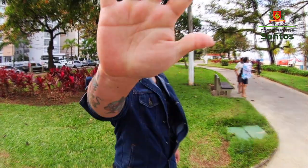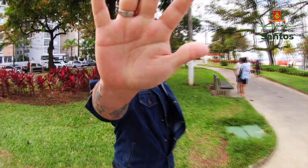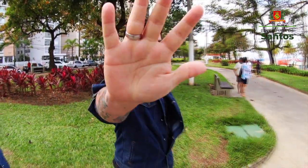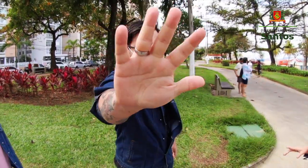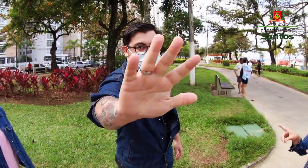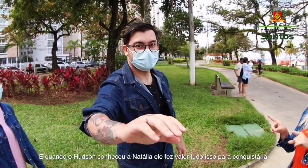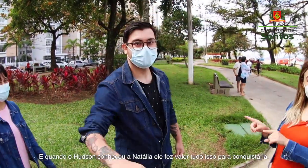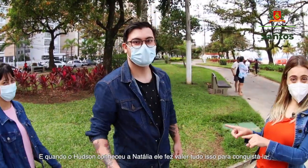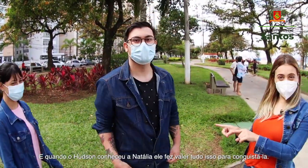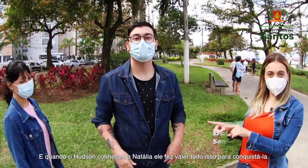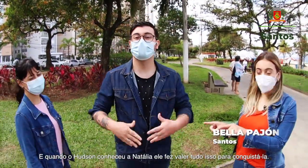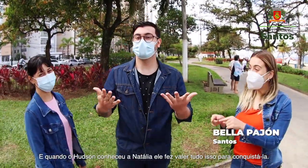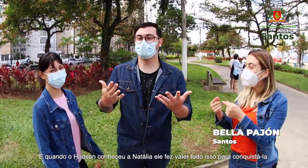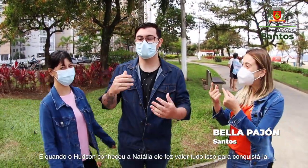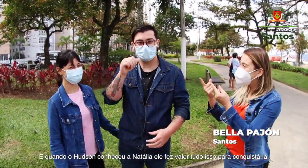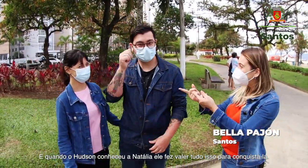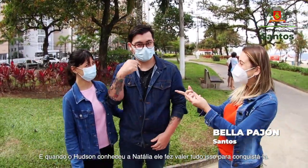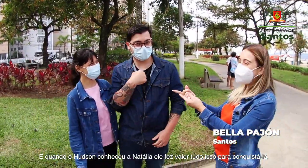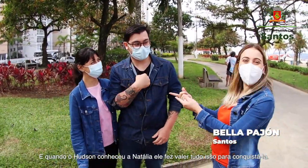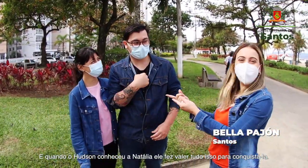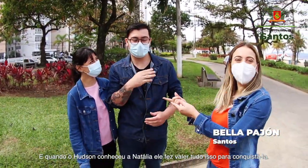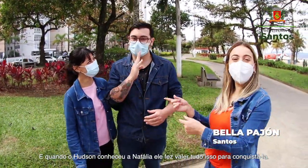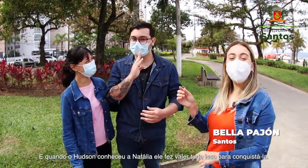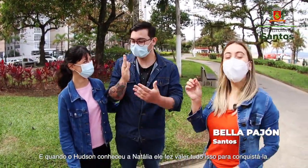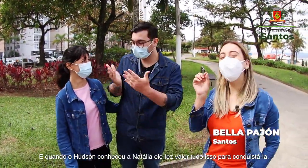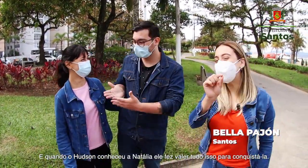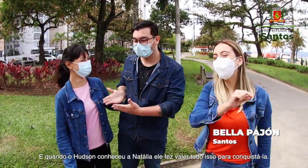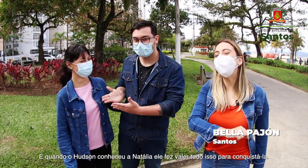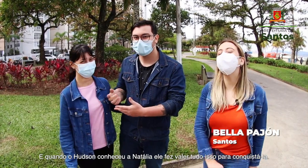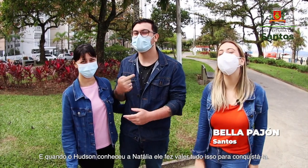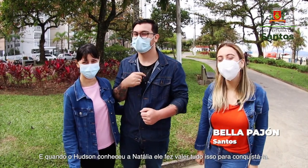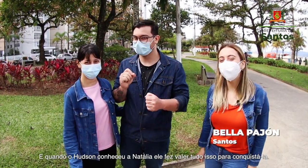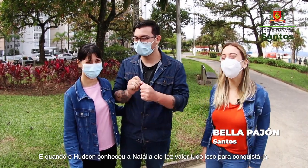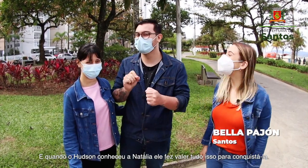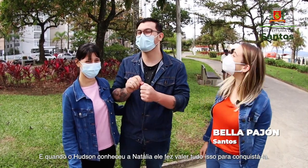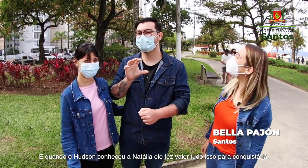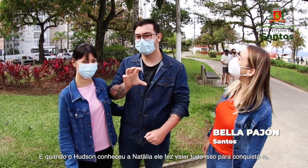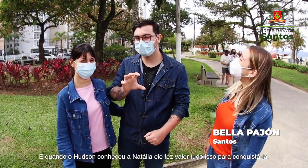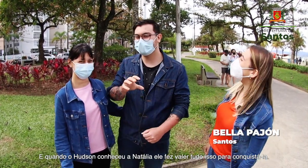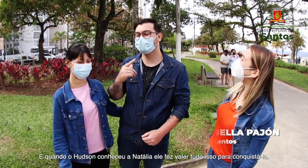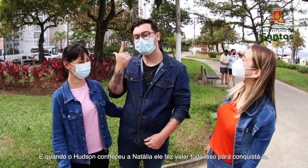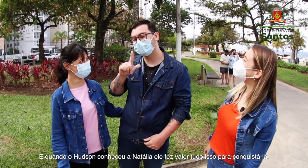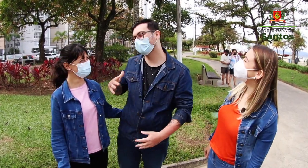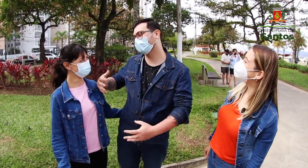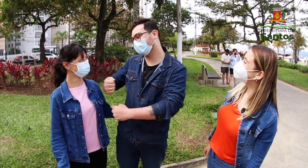E quando o Hudson conheceu a Natália, ele fez valer tudo isso para conquistá-la.